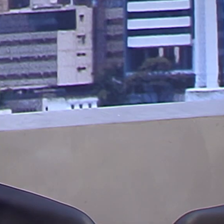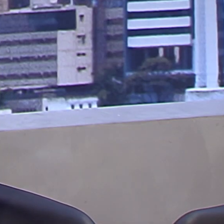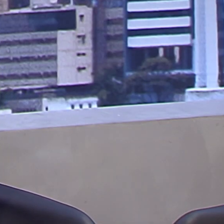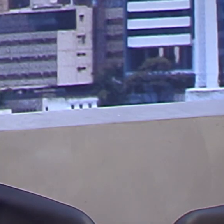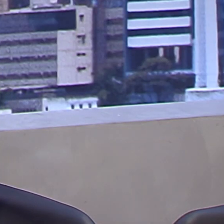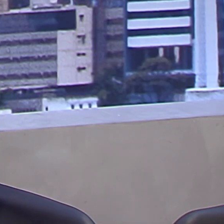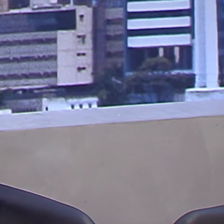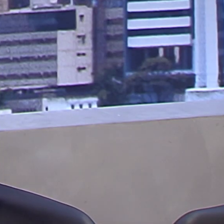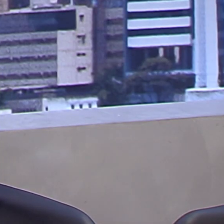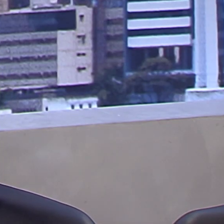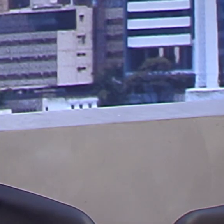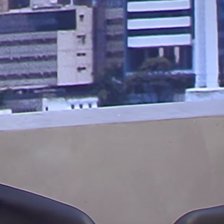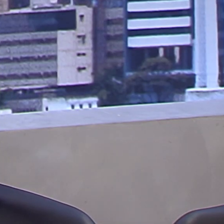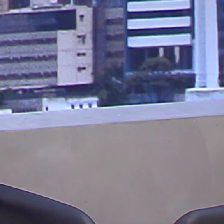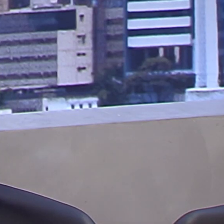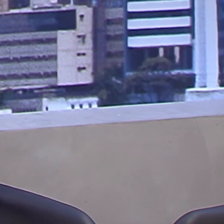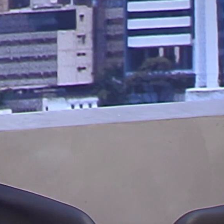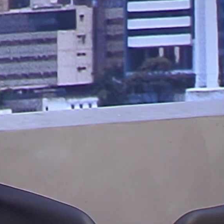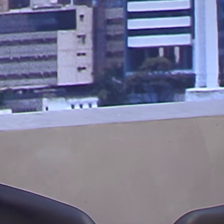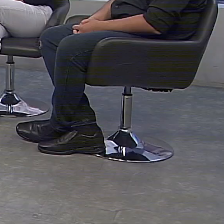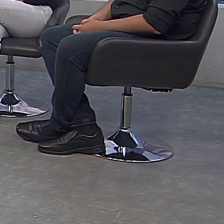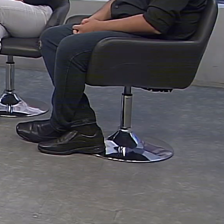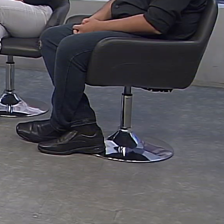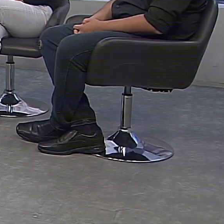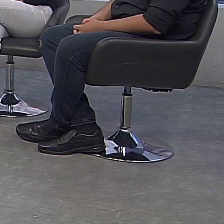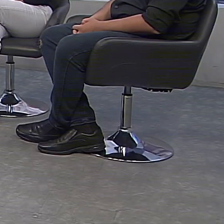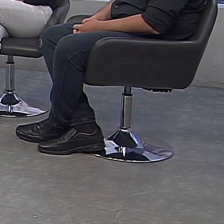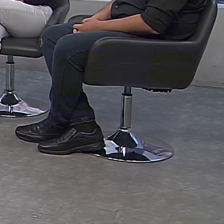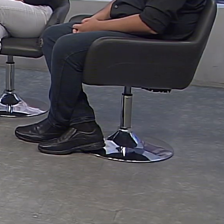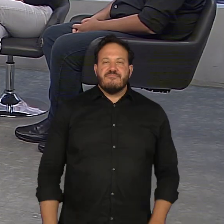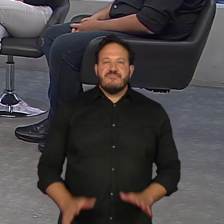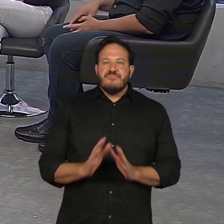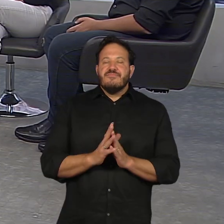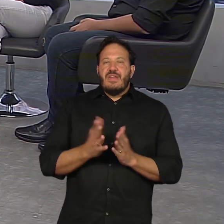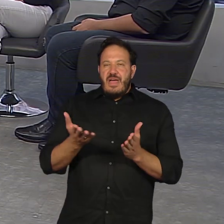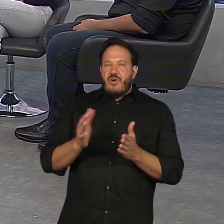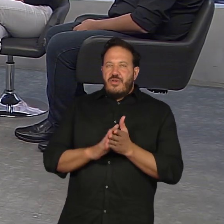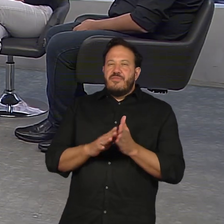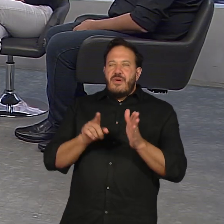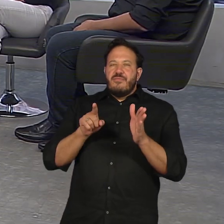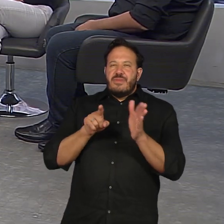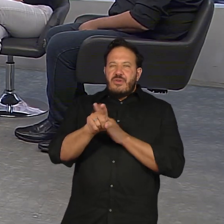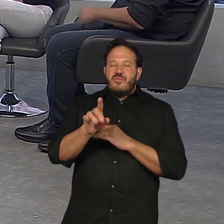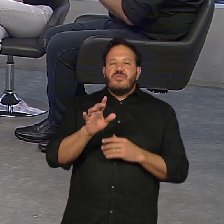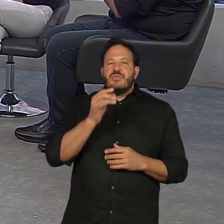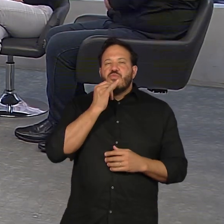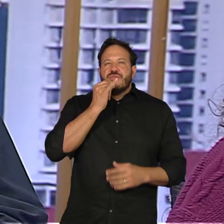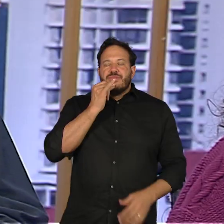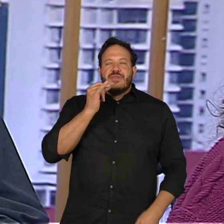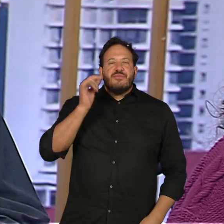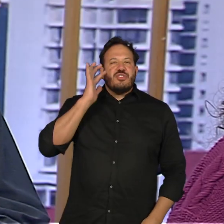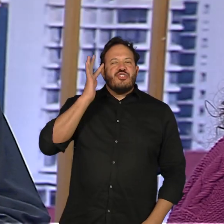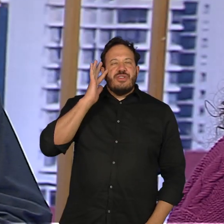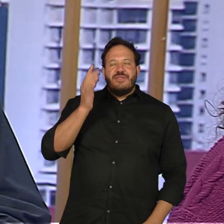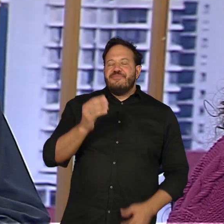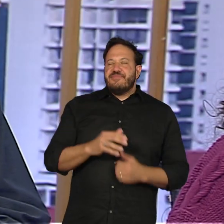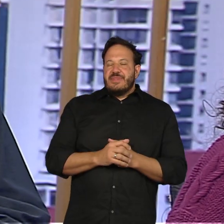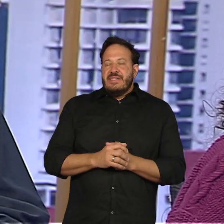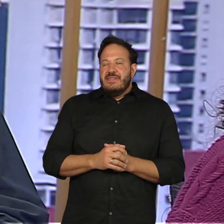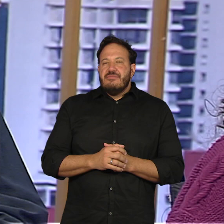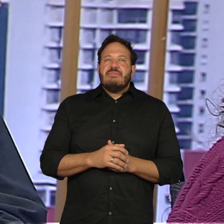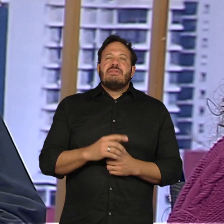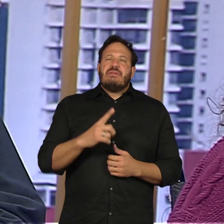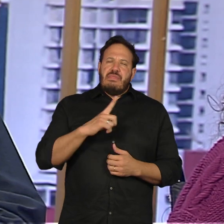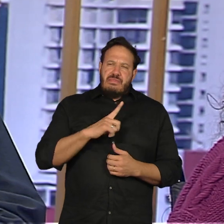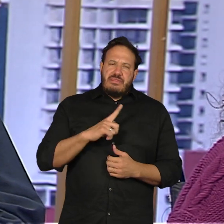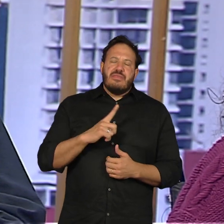ter professores que sejam referências para essas crianças. Kátia, agora vai uma pergunta lá do interiorano.